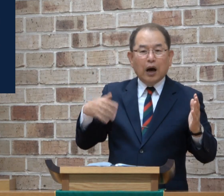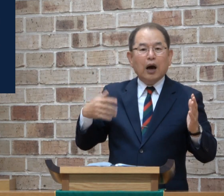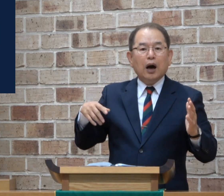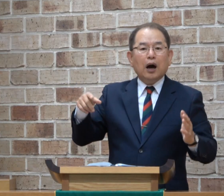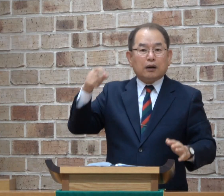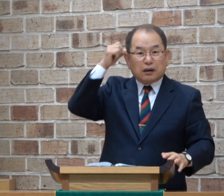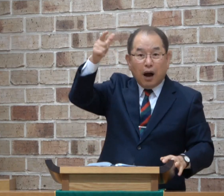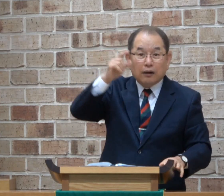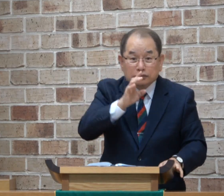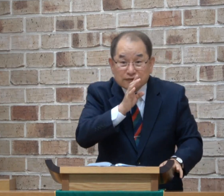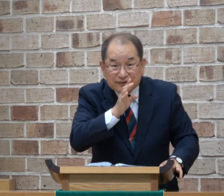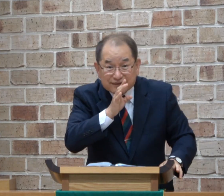자기를 자랑하지 아니하고